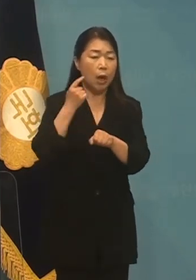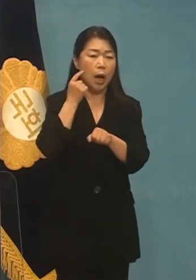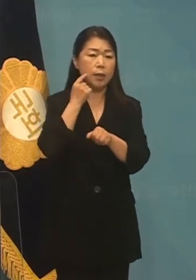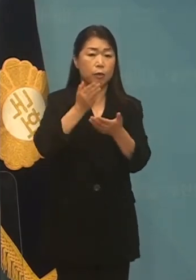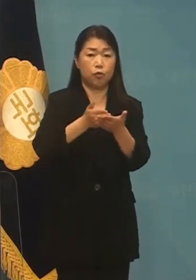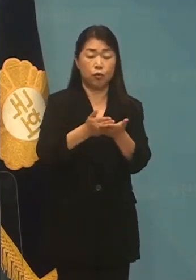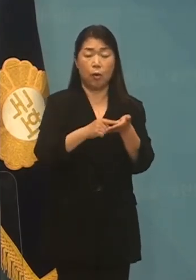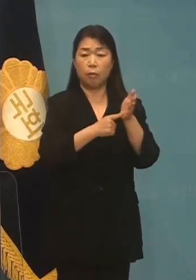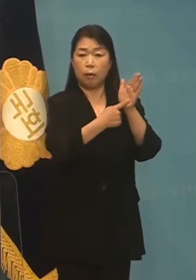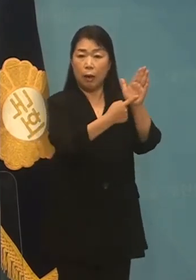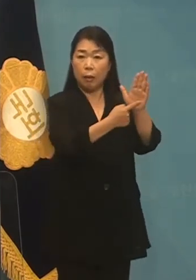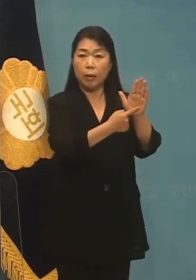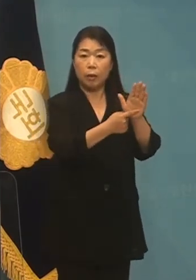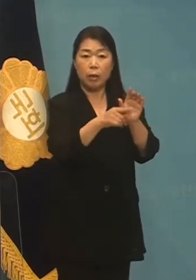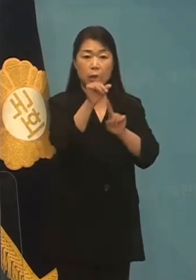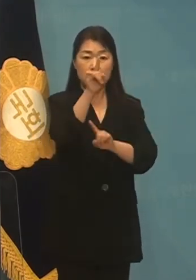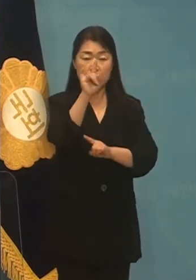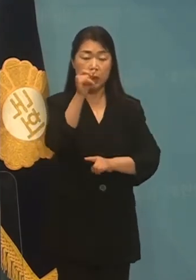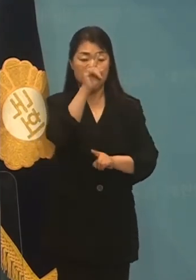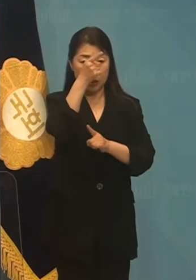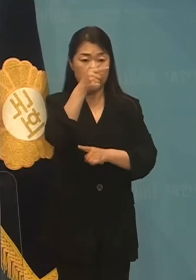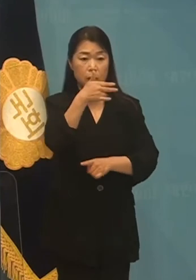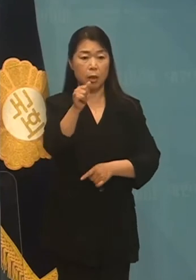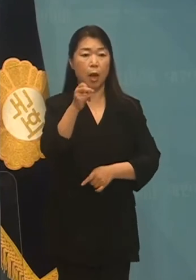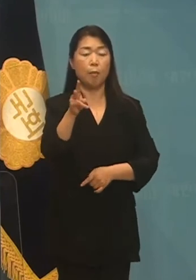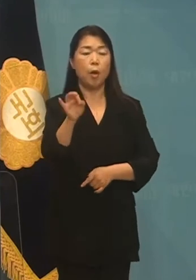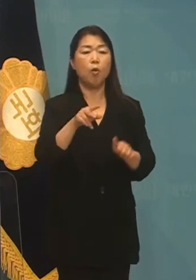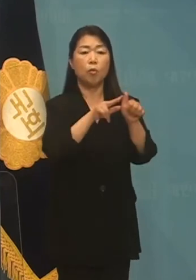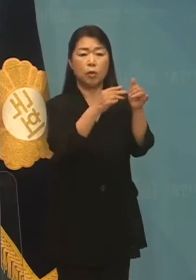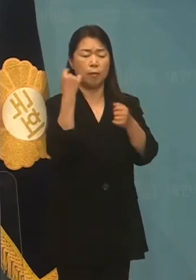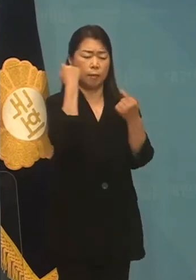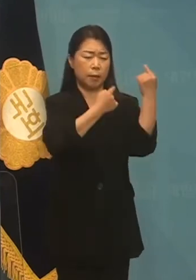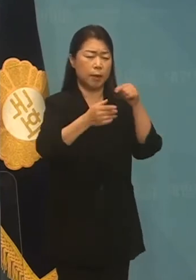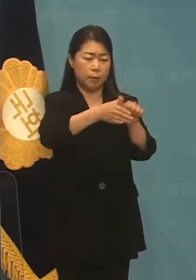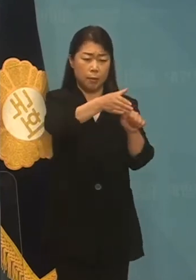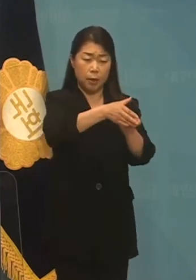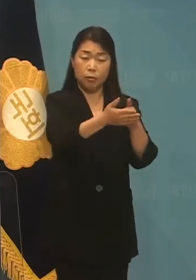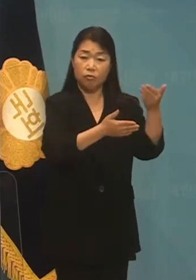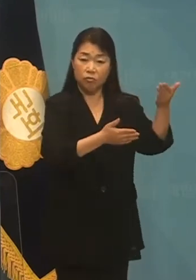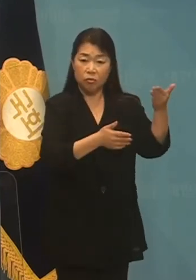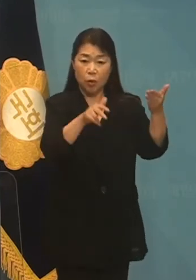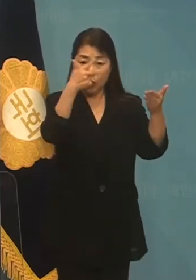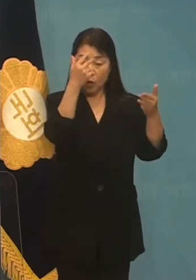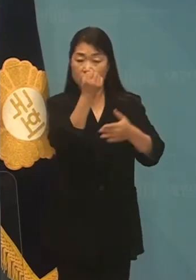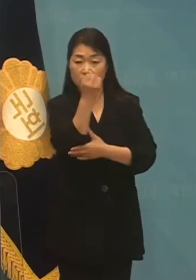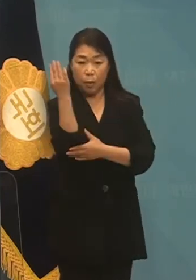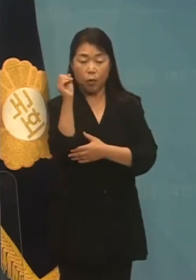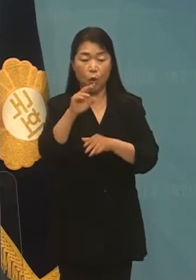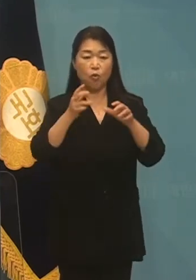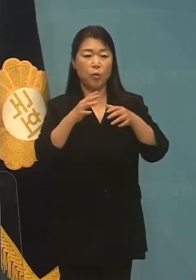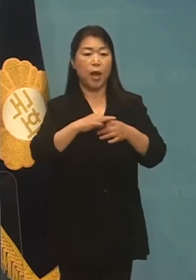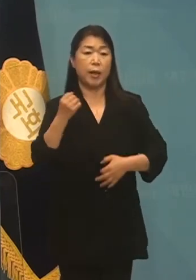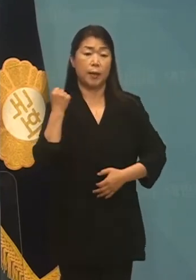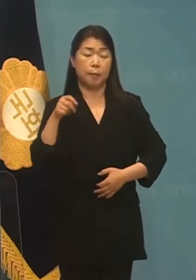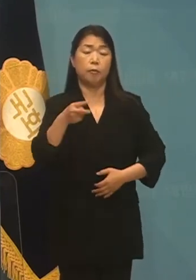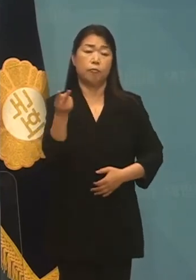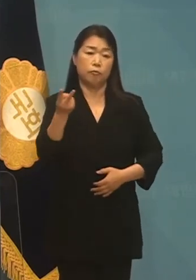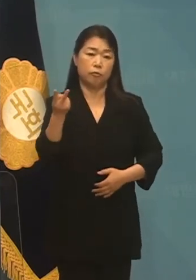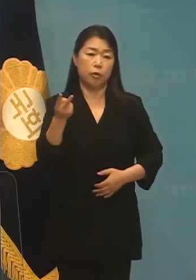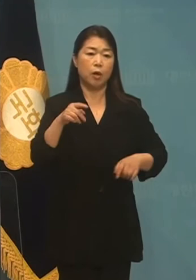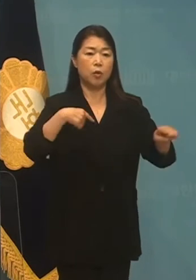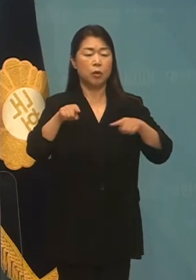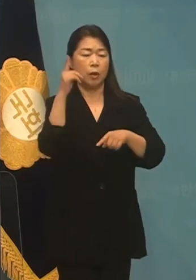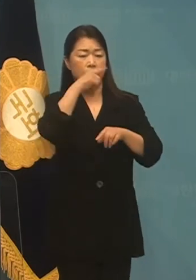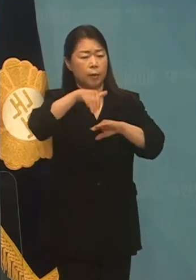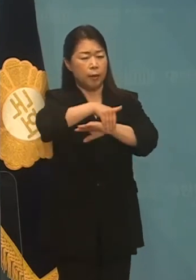가짜 뉴스로 이재명 후보를 흠집내는 조선일보와 국민의힘의